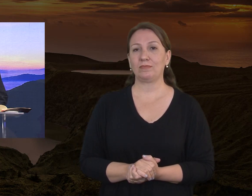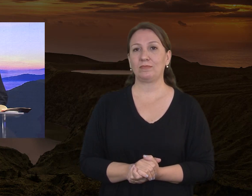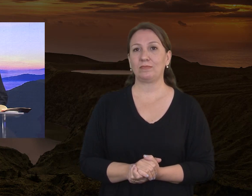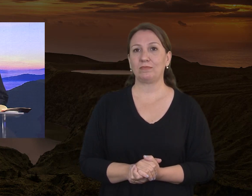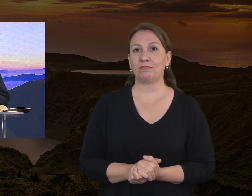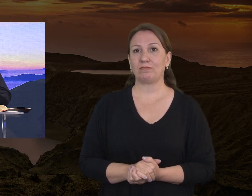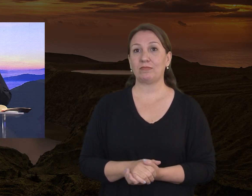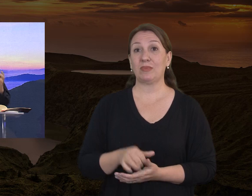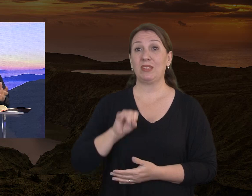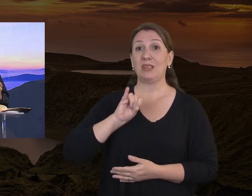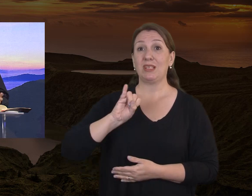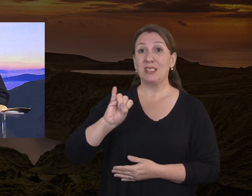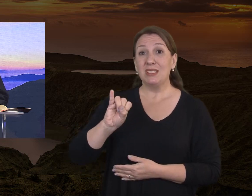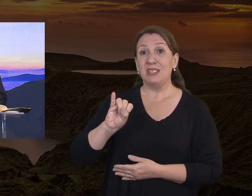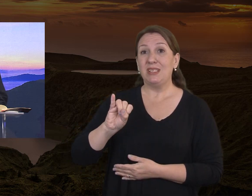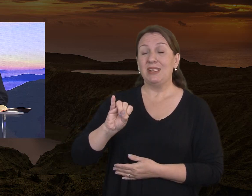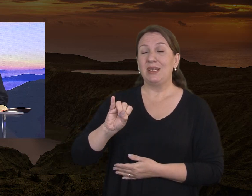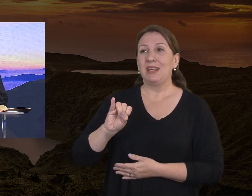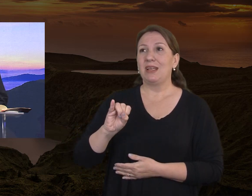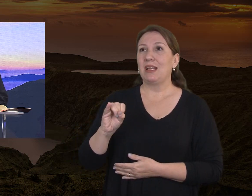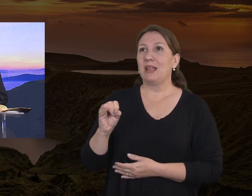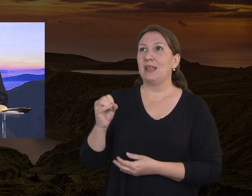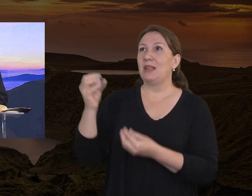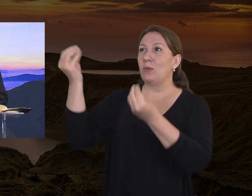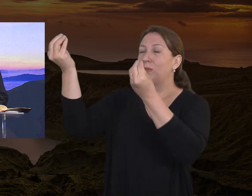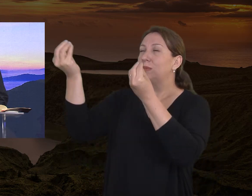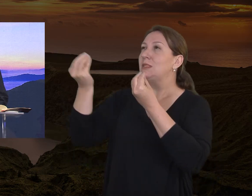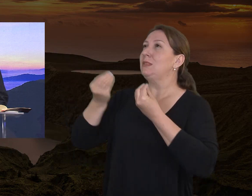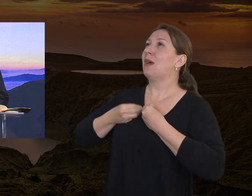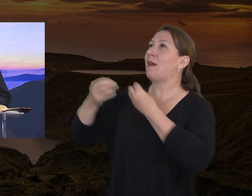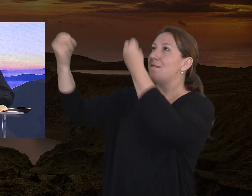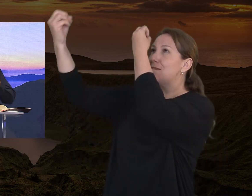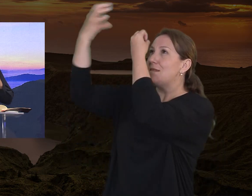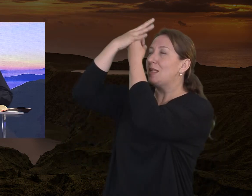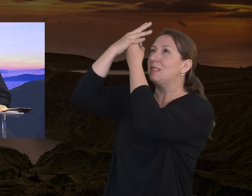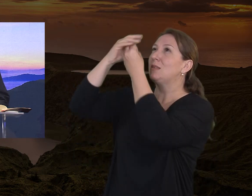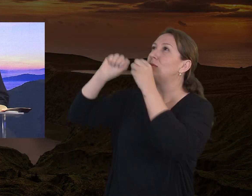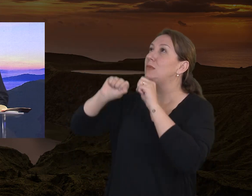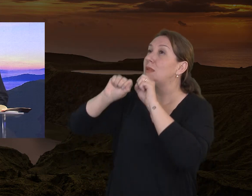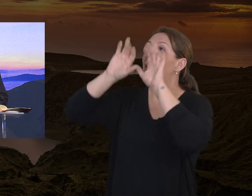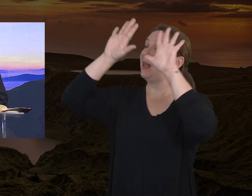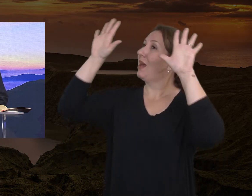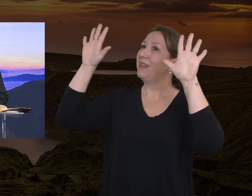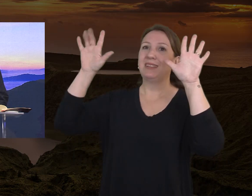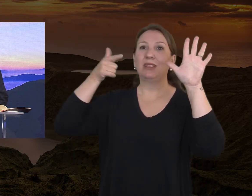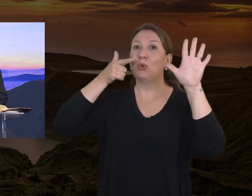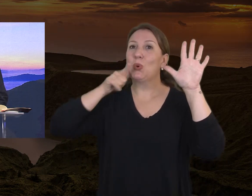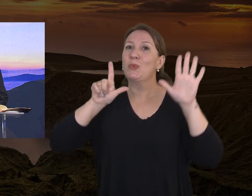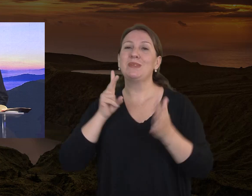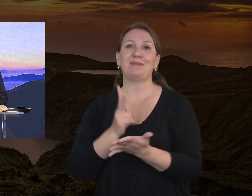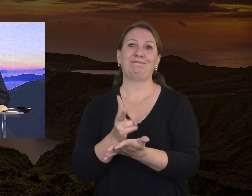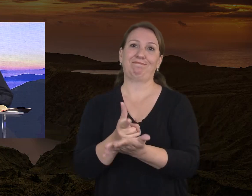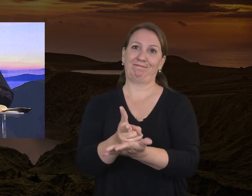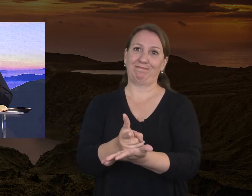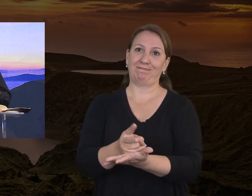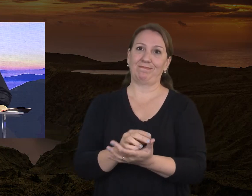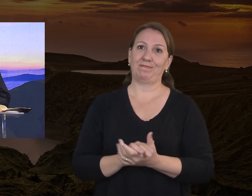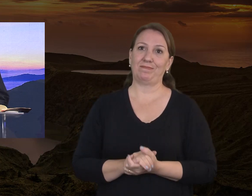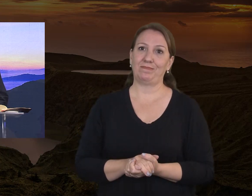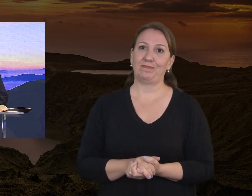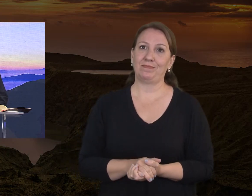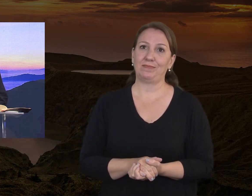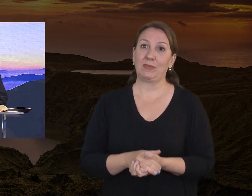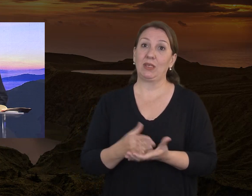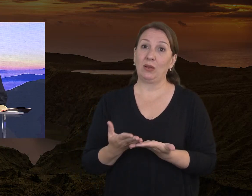tivermos a clareza sobre esse assunto, talvez não consigamos avançar, né, de uma maneira mais,